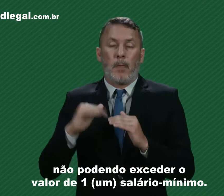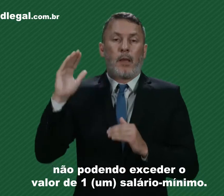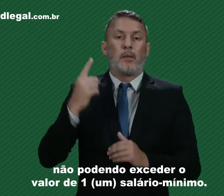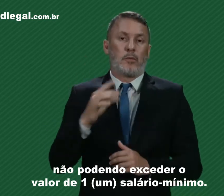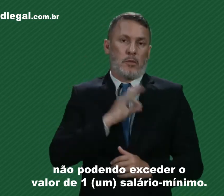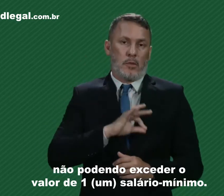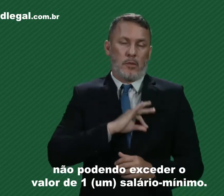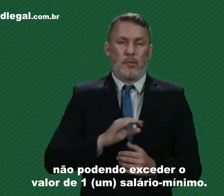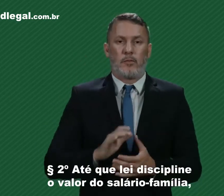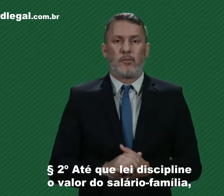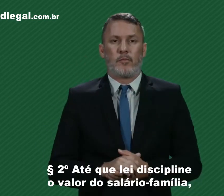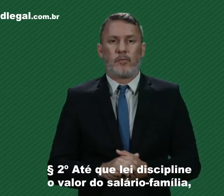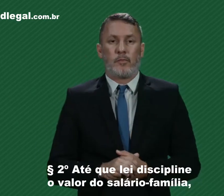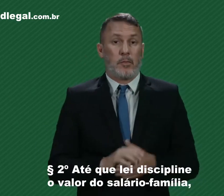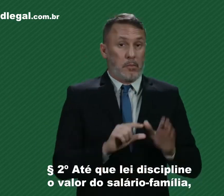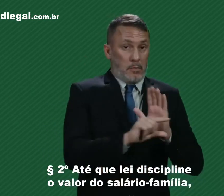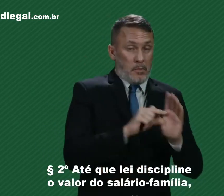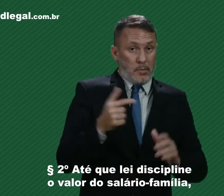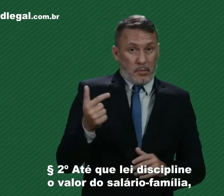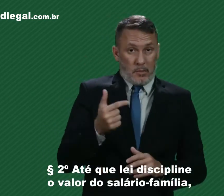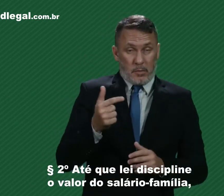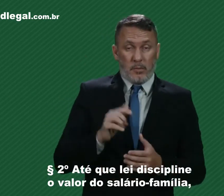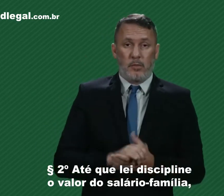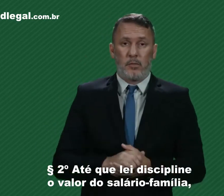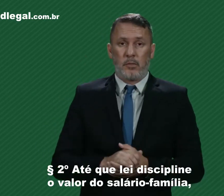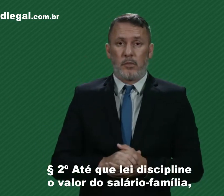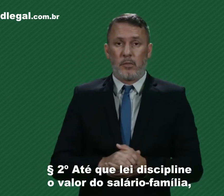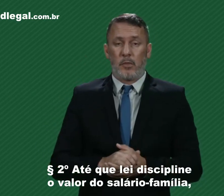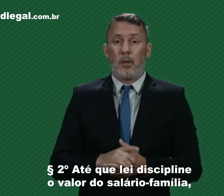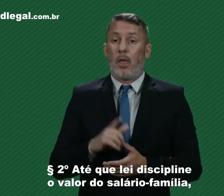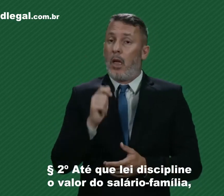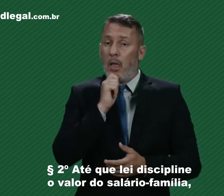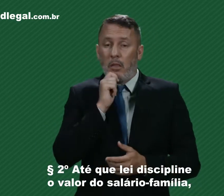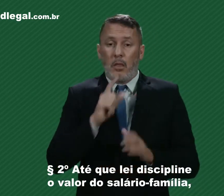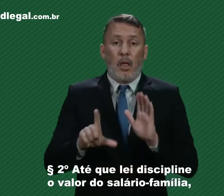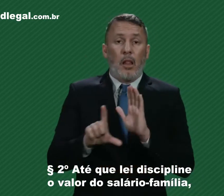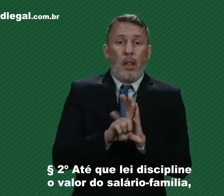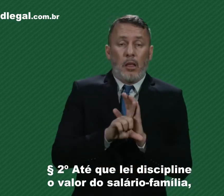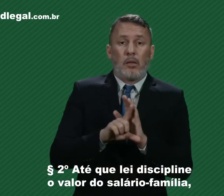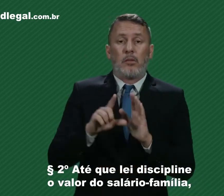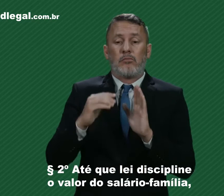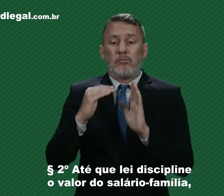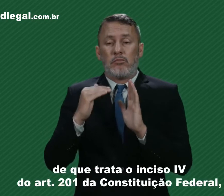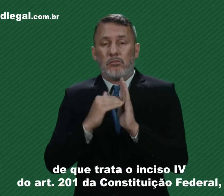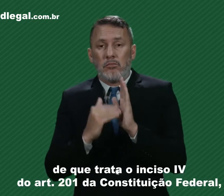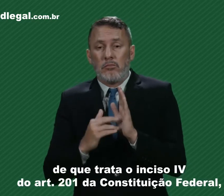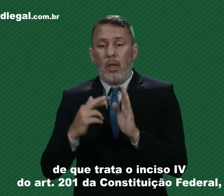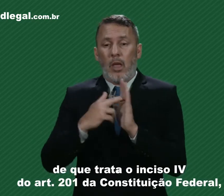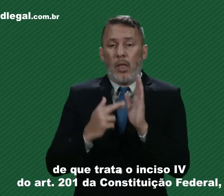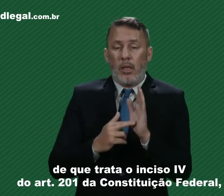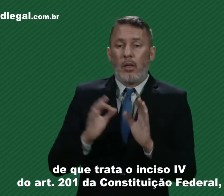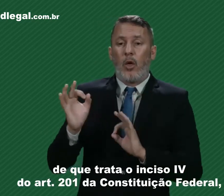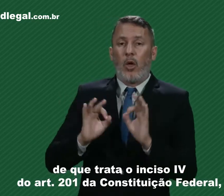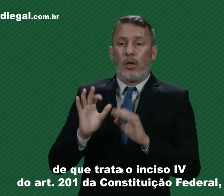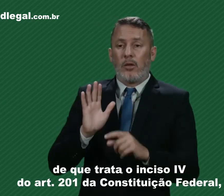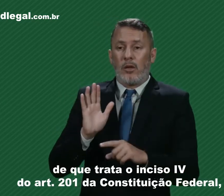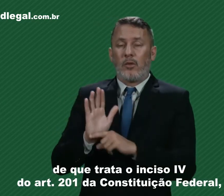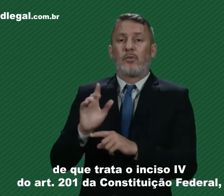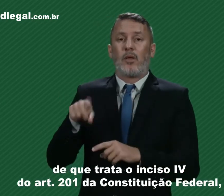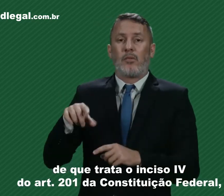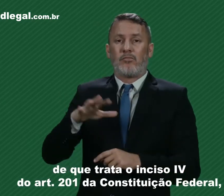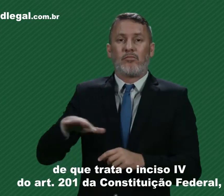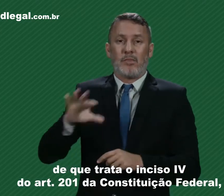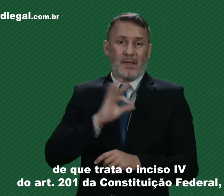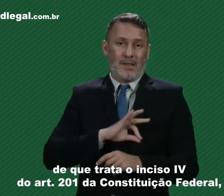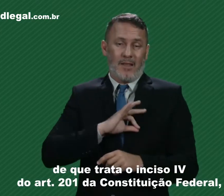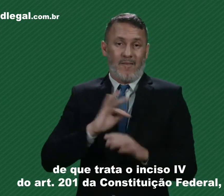um salário mínimo. Parágrafo 2º. Até que lei discipline o valor do salário família, de que trata o inciso 4 do